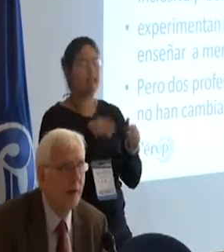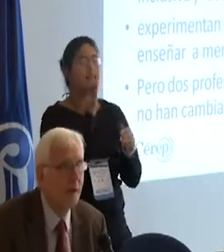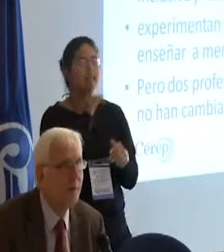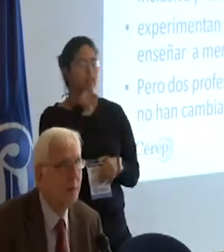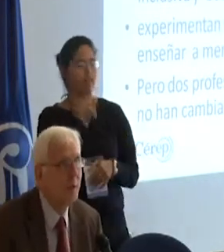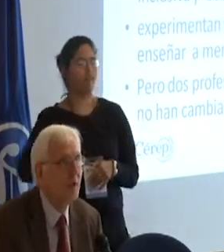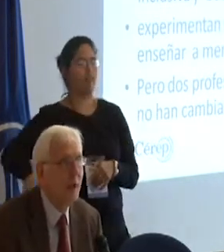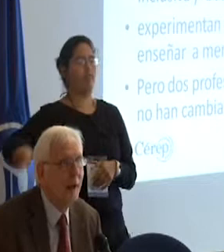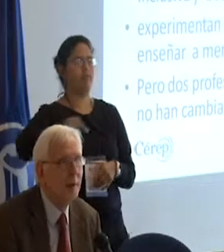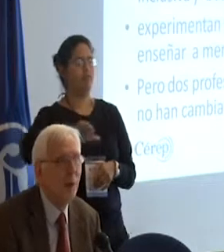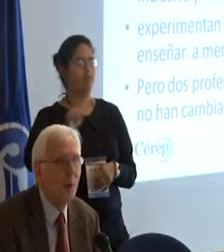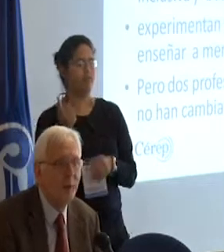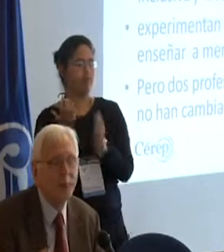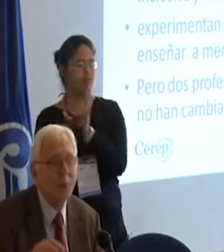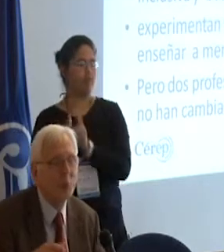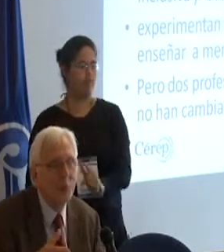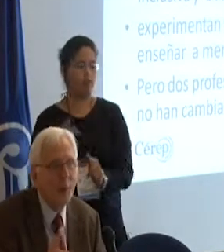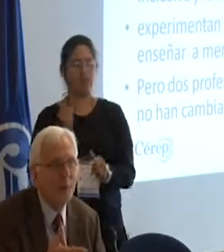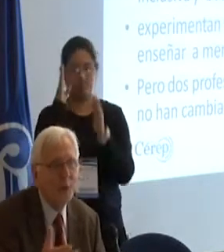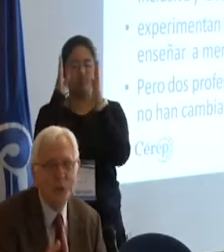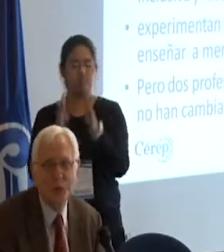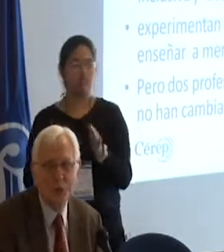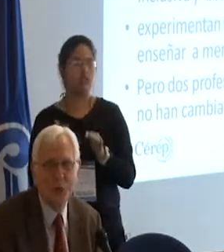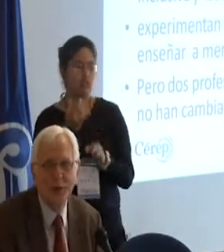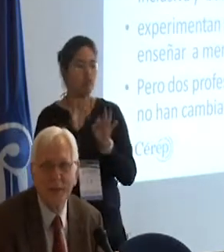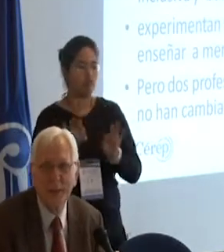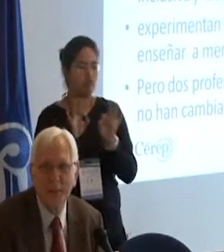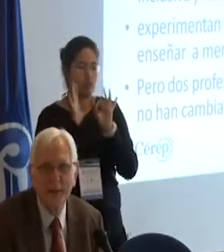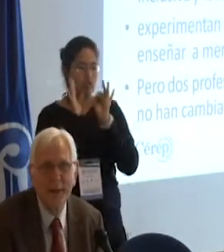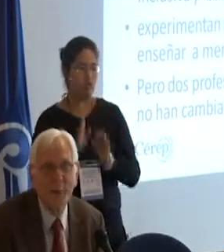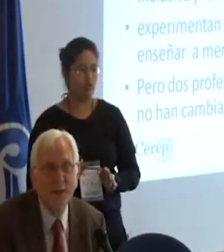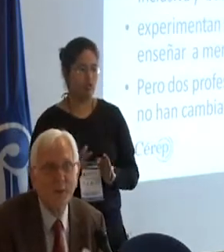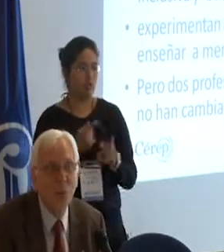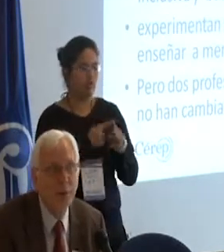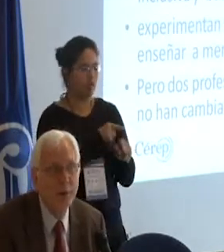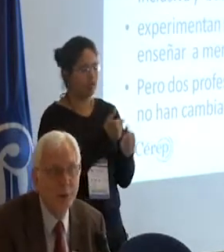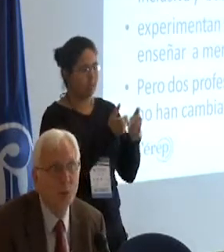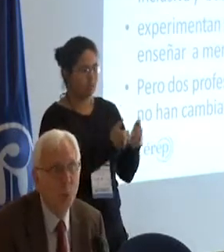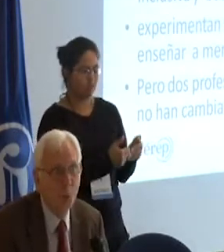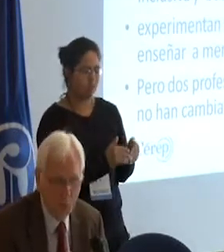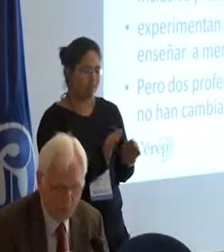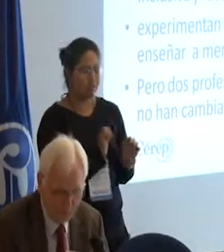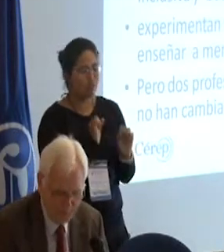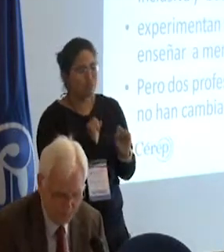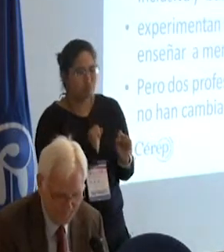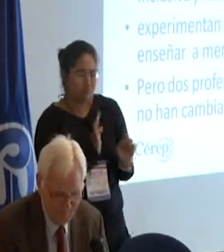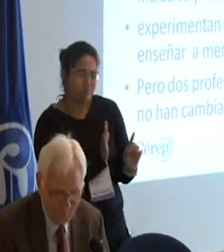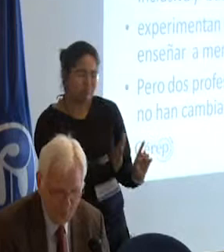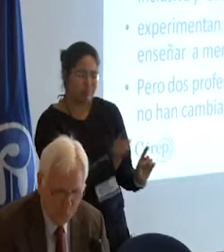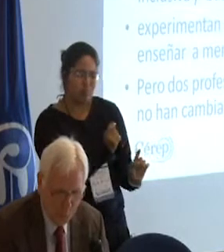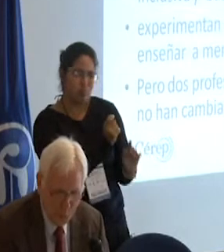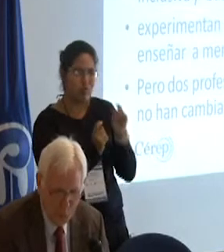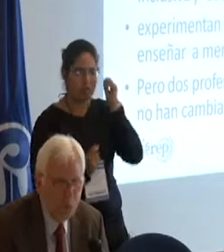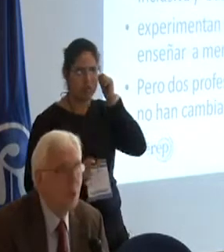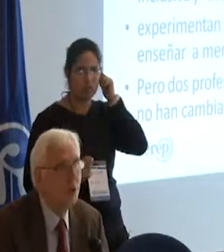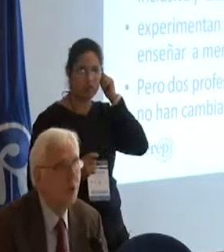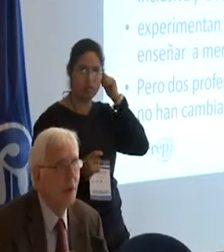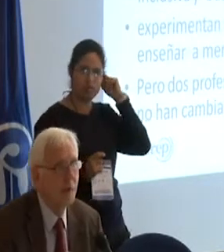otros. Con mis alumnos que están en situación de discapacidad,